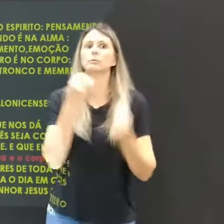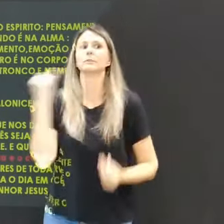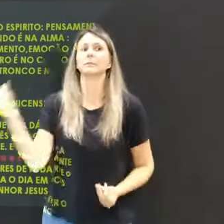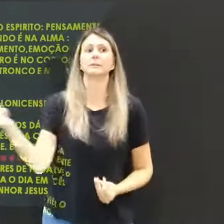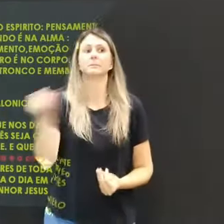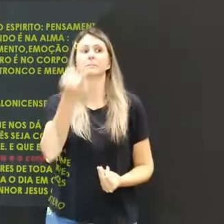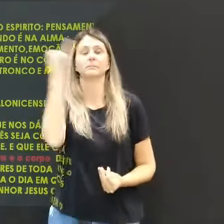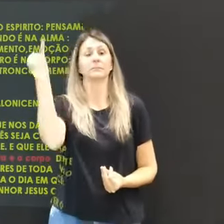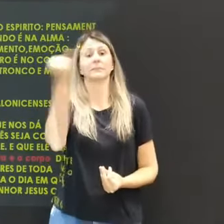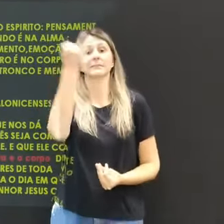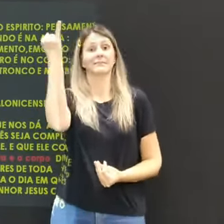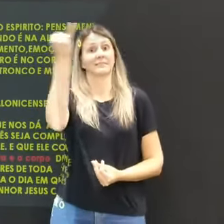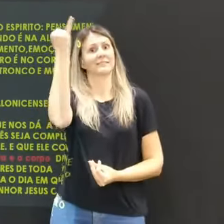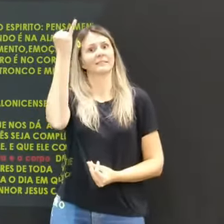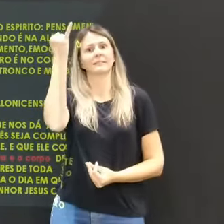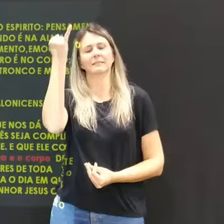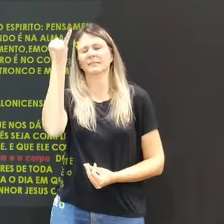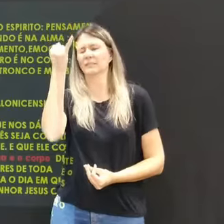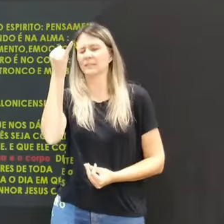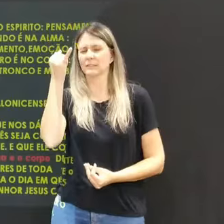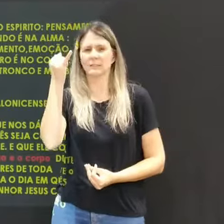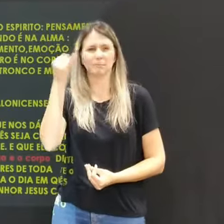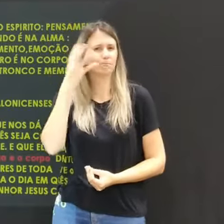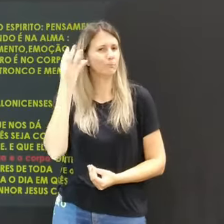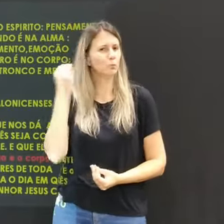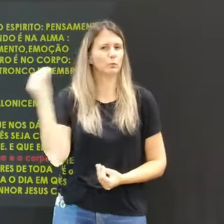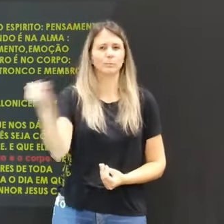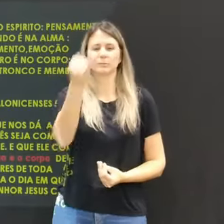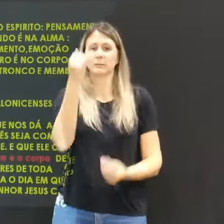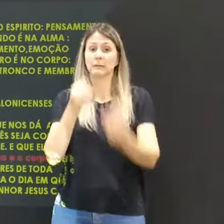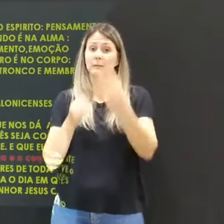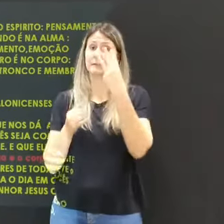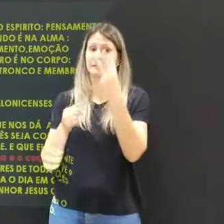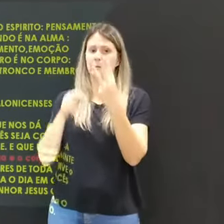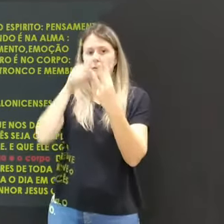Então, isso aqui é muito, mas muito importante. Isso é muito importante.